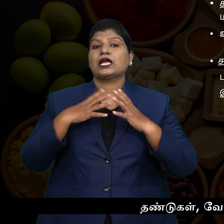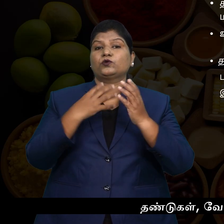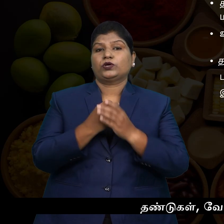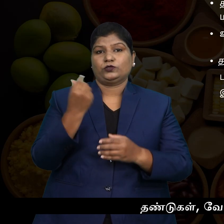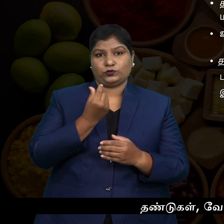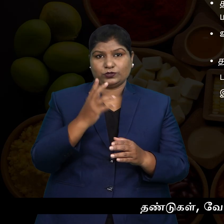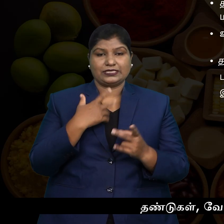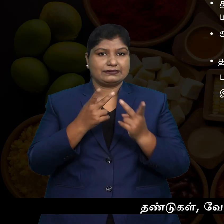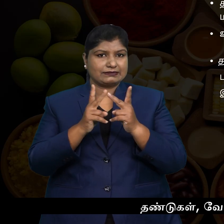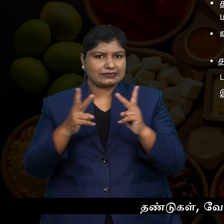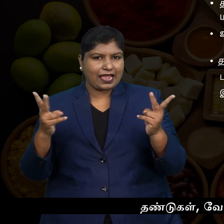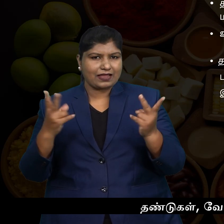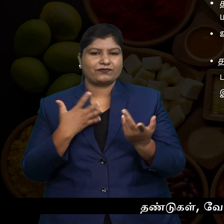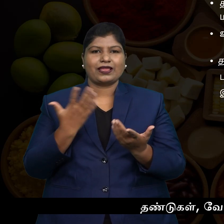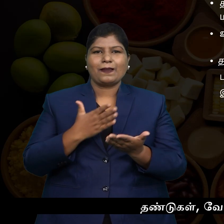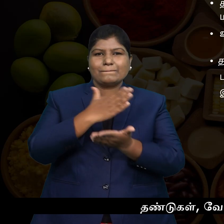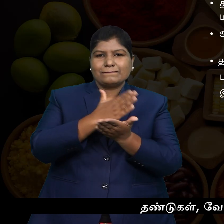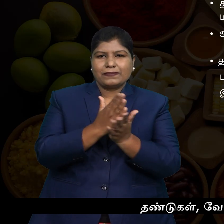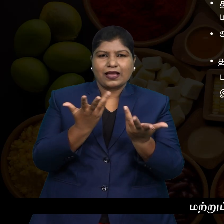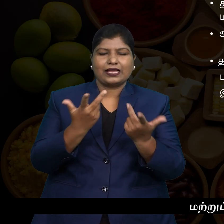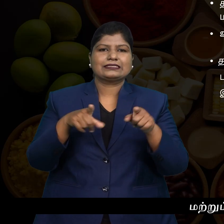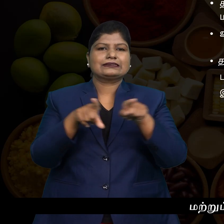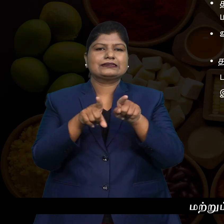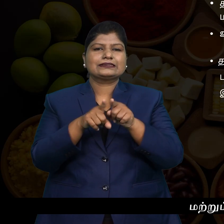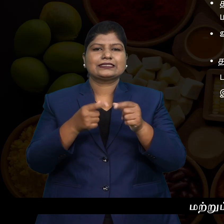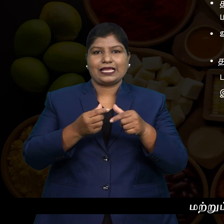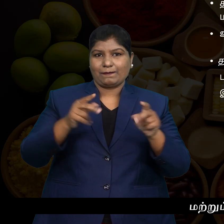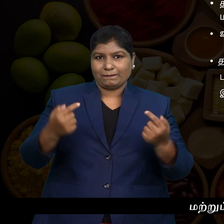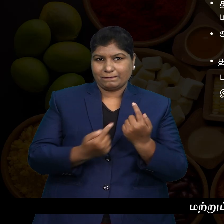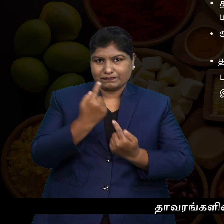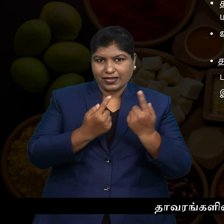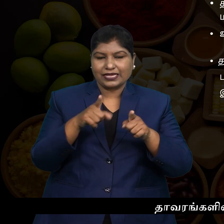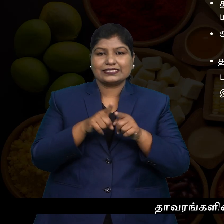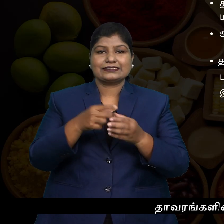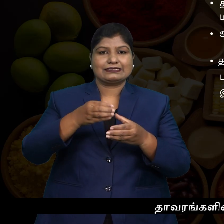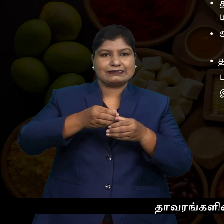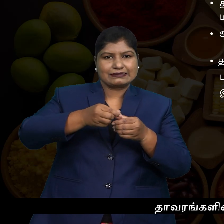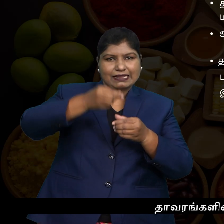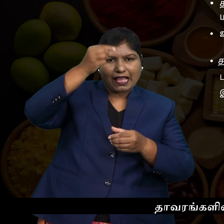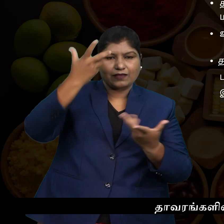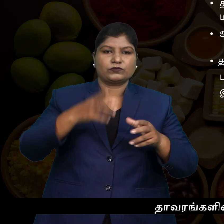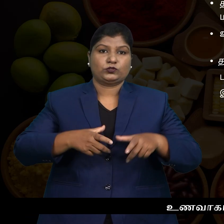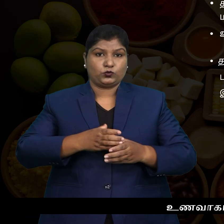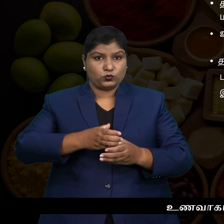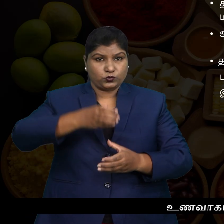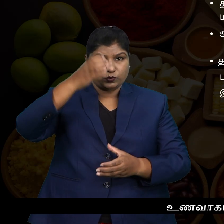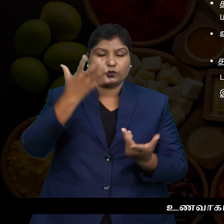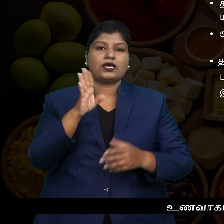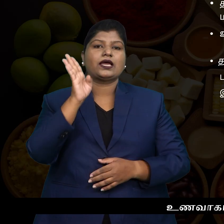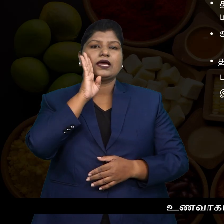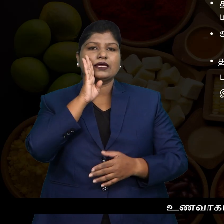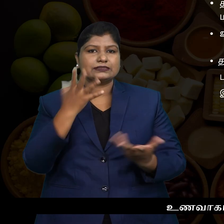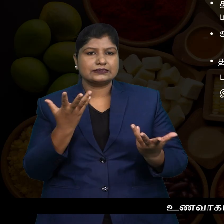தண்டுகள், வேர்கள், இலைகள், பழங்கள் மற்றும் பூக்கள் போன்றவை தாவரங்களின் பல்வேறு பகுதிகளை